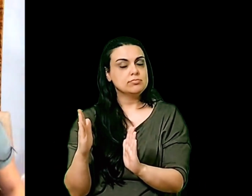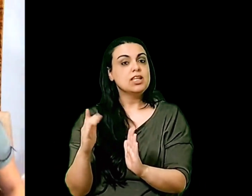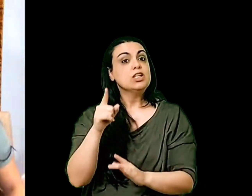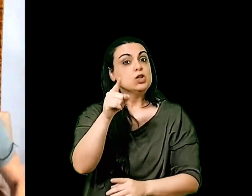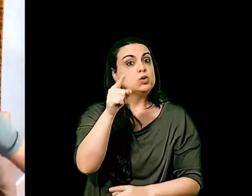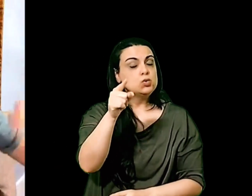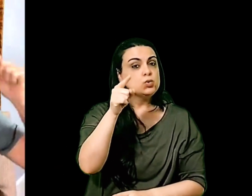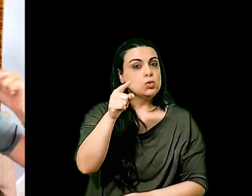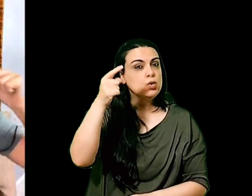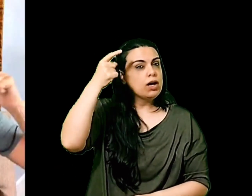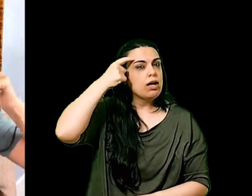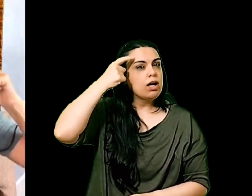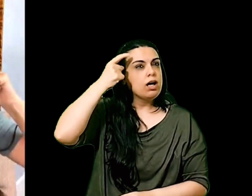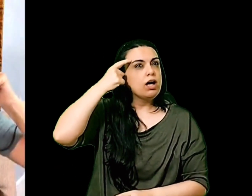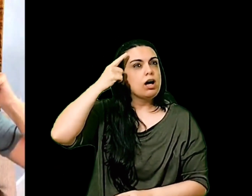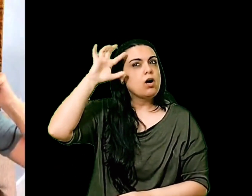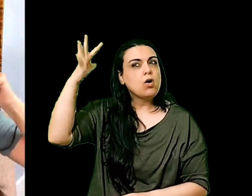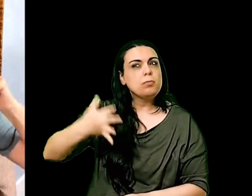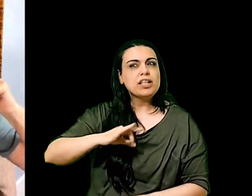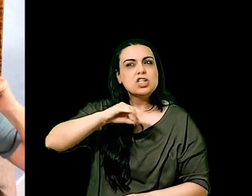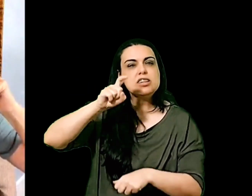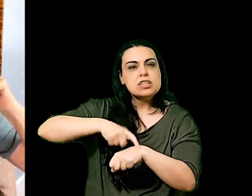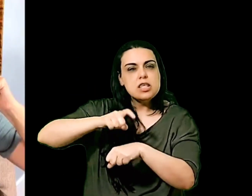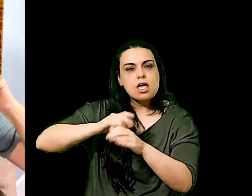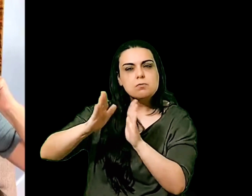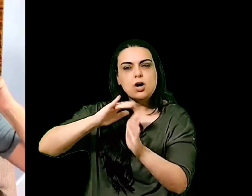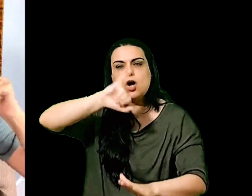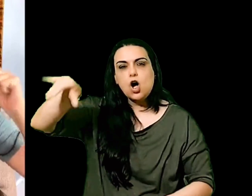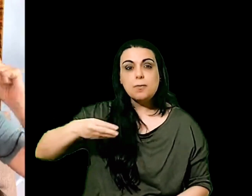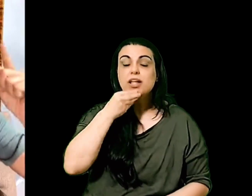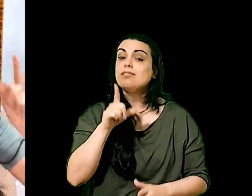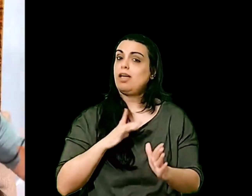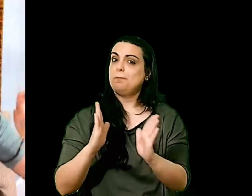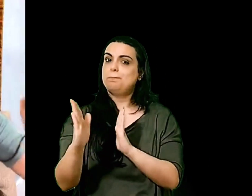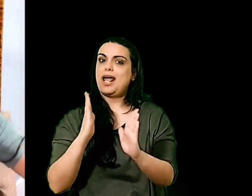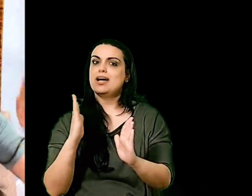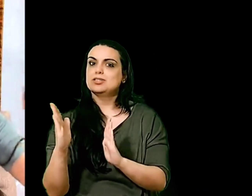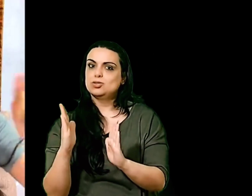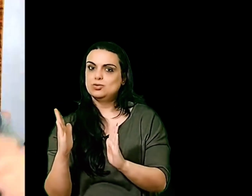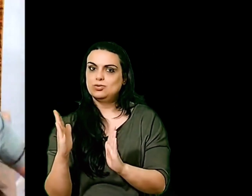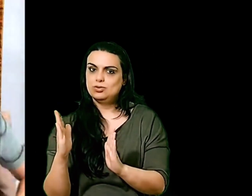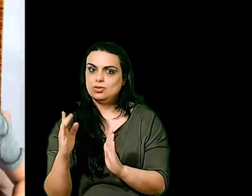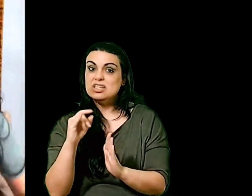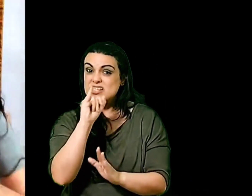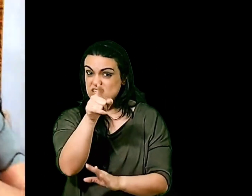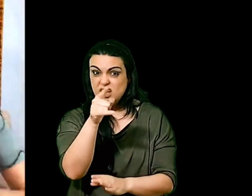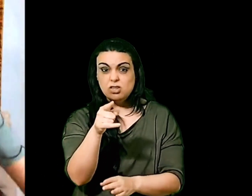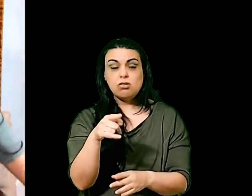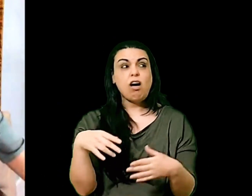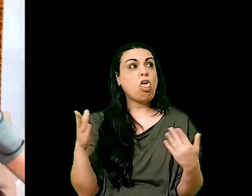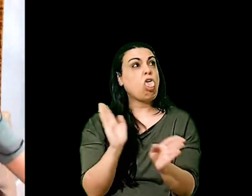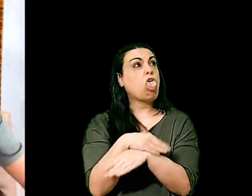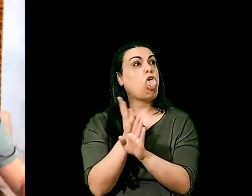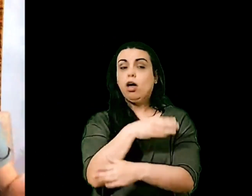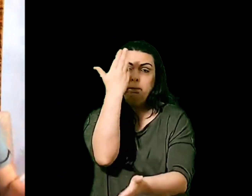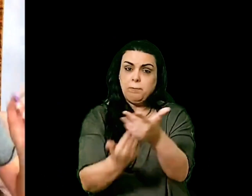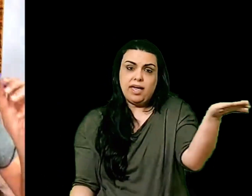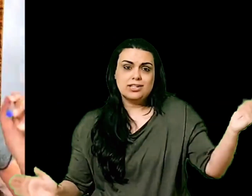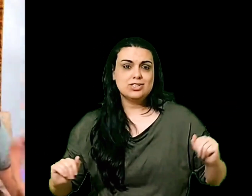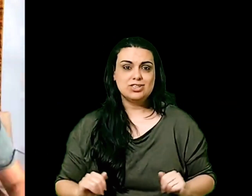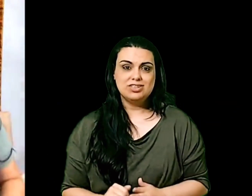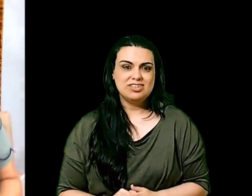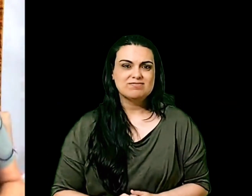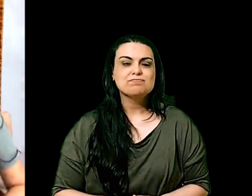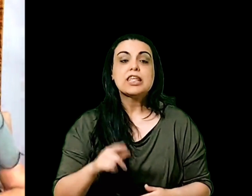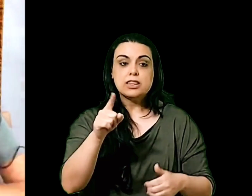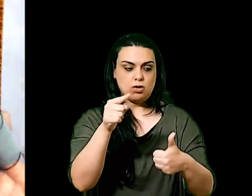primeiro ponto. Depois que eu compreendo o tempo da oportunidade, eu compreendo que a oportunidade tem prazo. Anota isso aí. Coloca lá